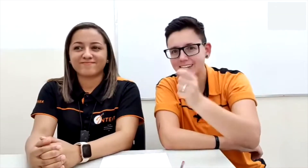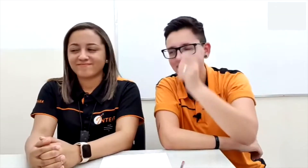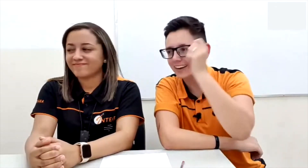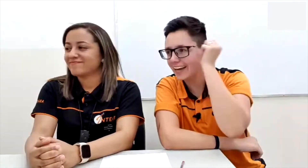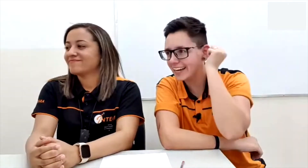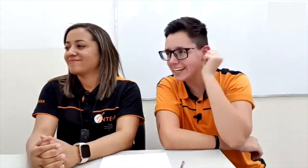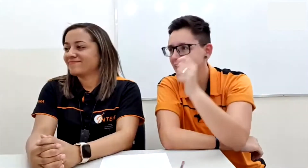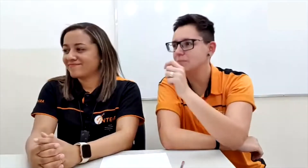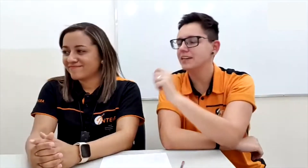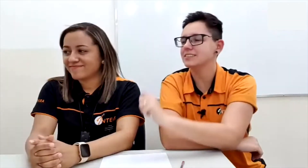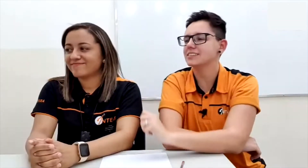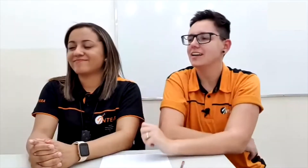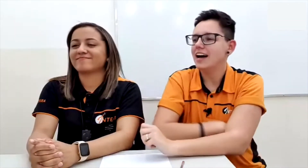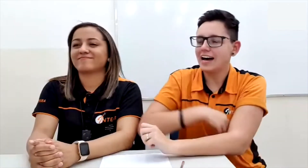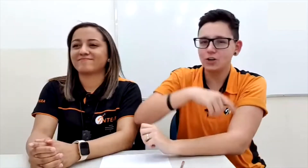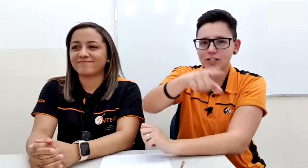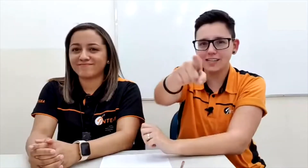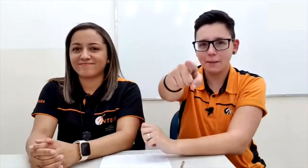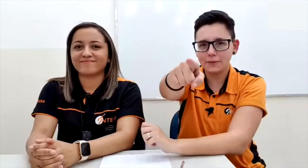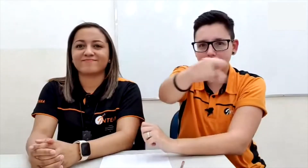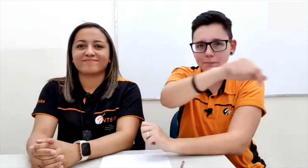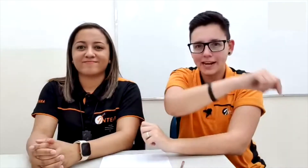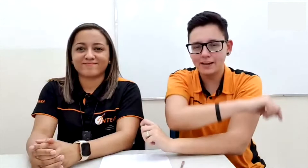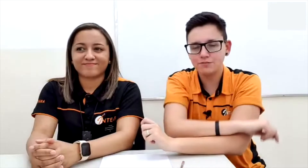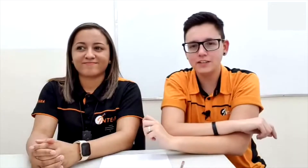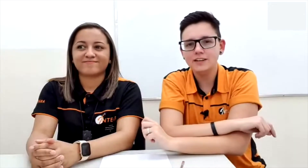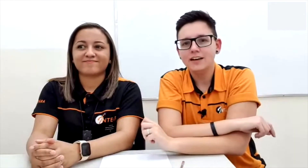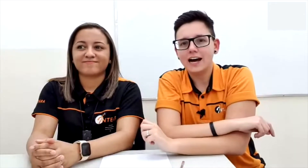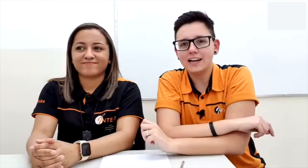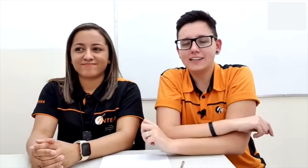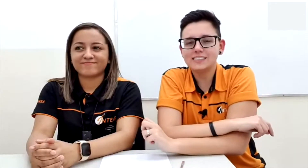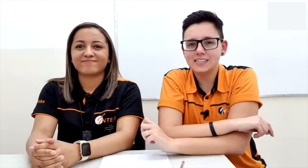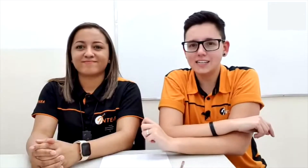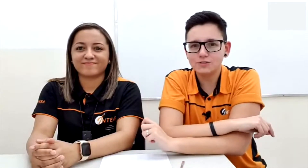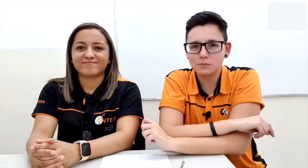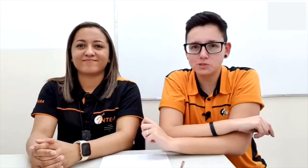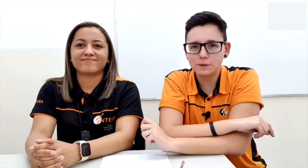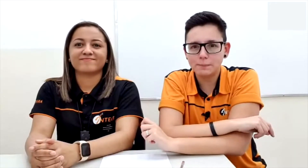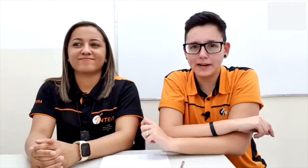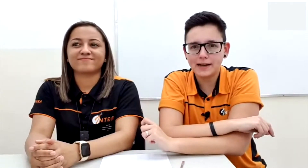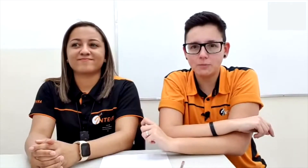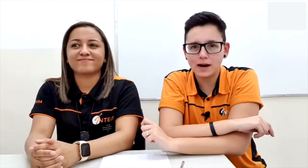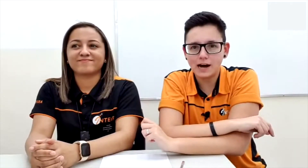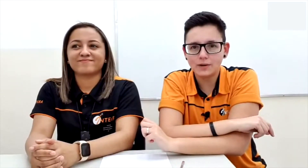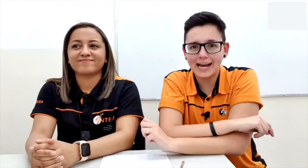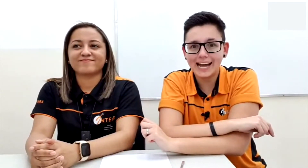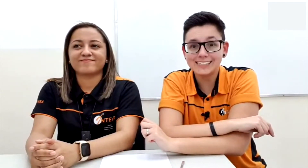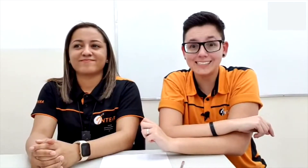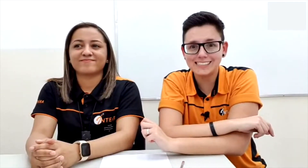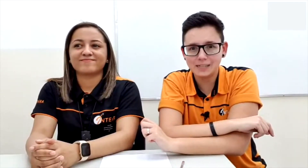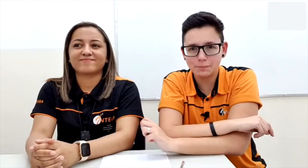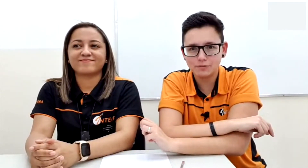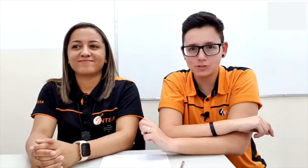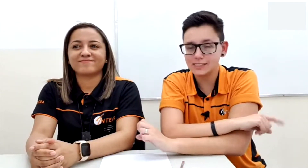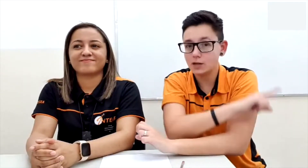fazer em Libras. Anota aí, porque em breve a Larissa e eu vamos preparar uma aula assim para você. O